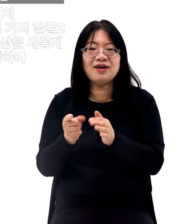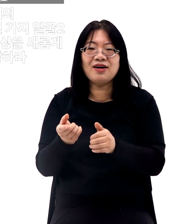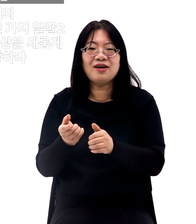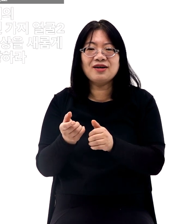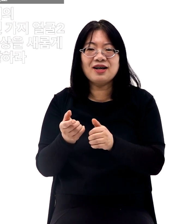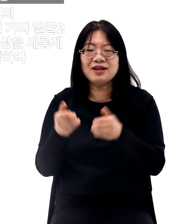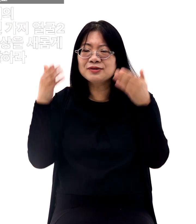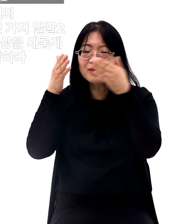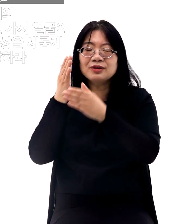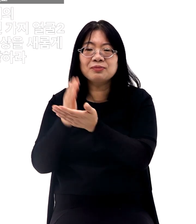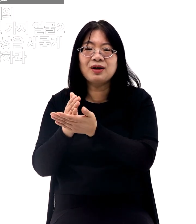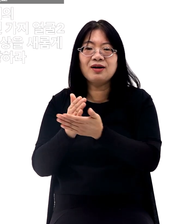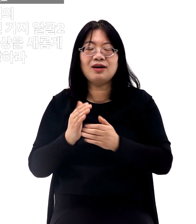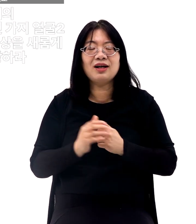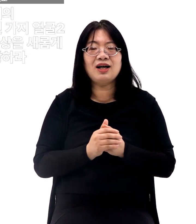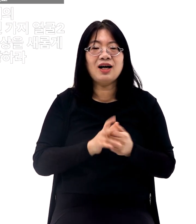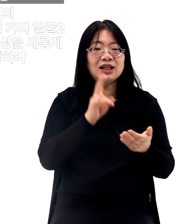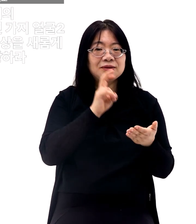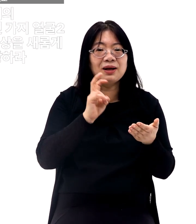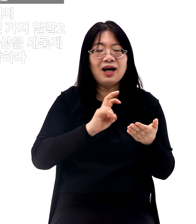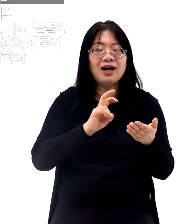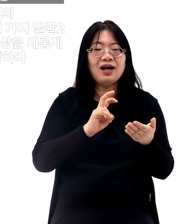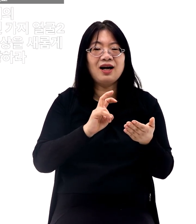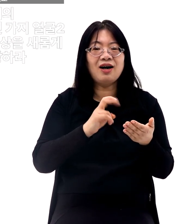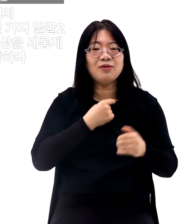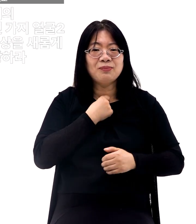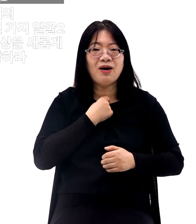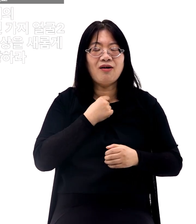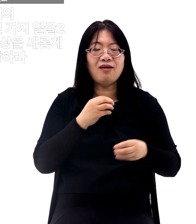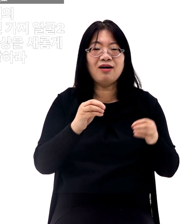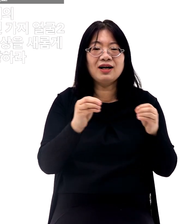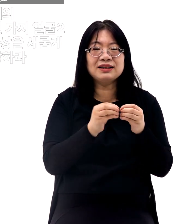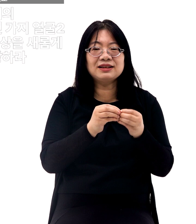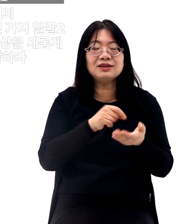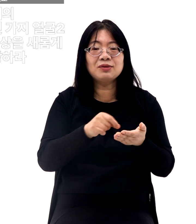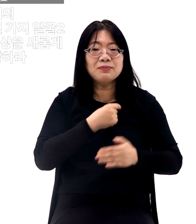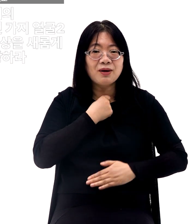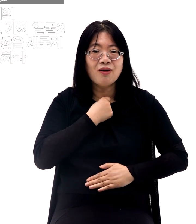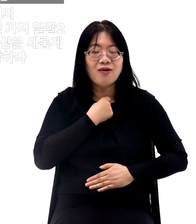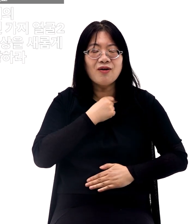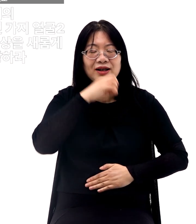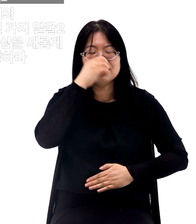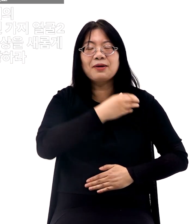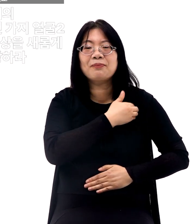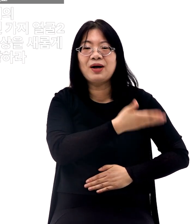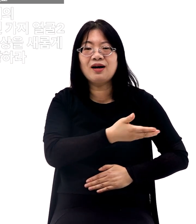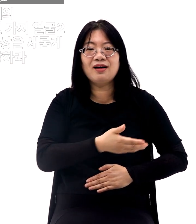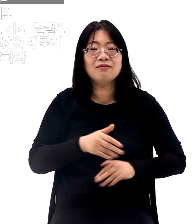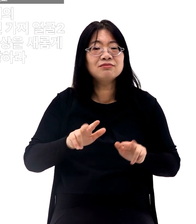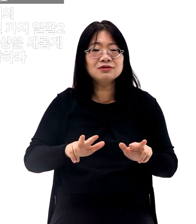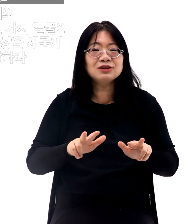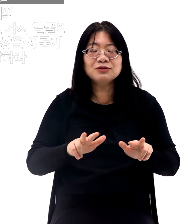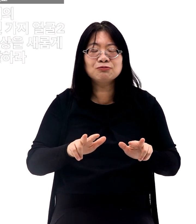친구들, 글 쓰겠다는 친구들은 그냥 좀 두세요. 아직 모르잖아요.